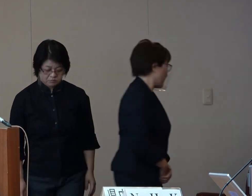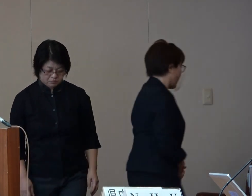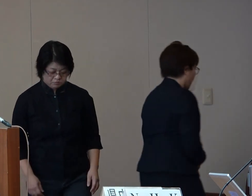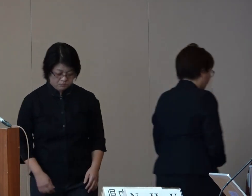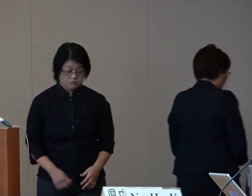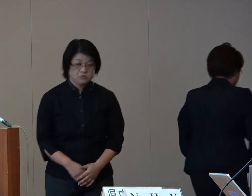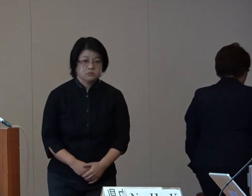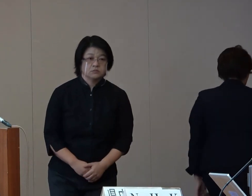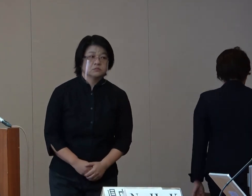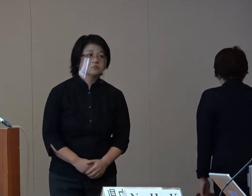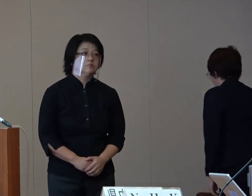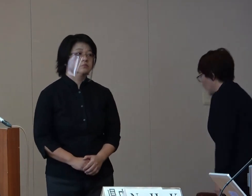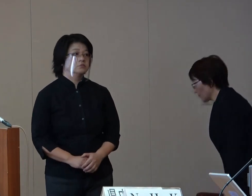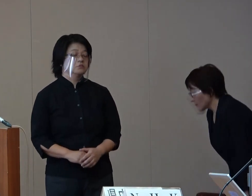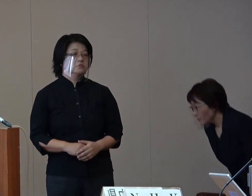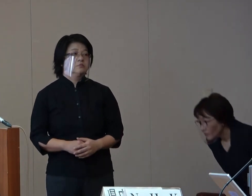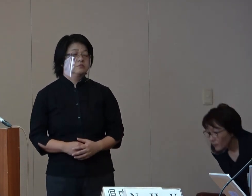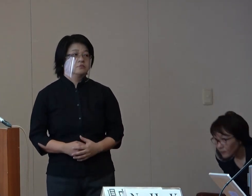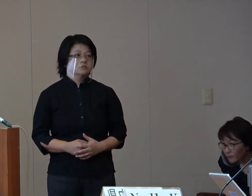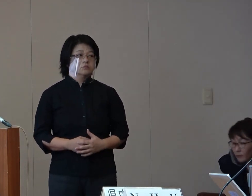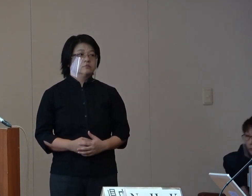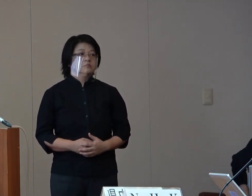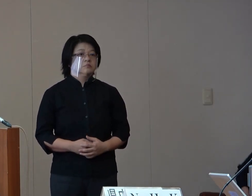4 me ん